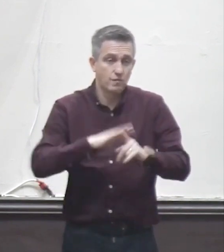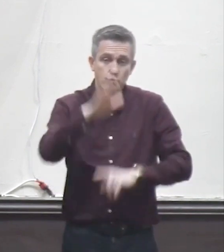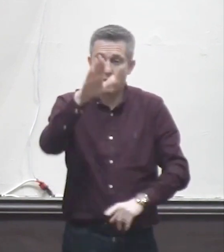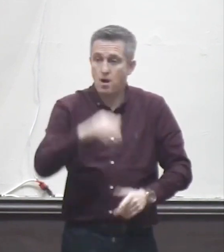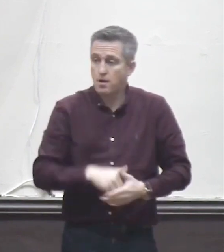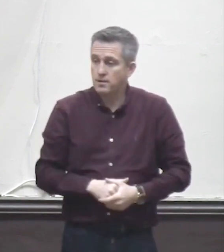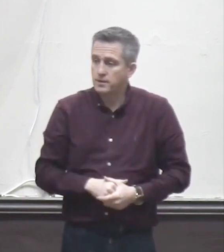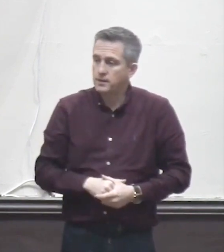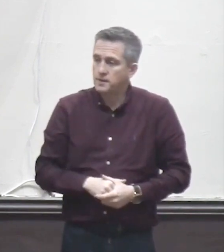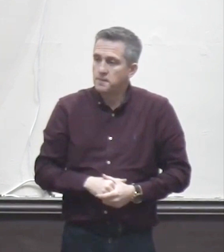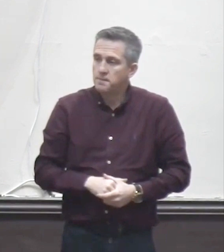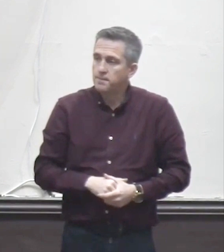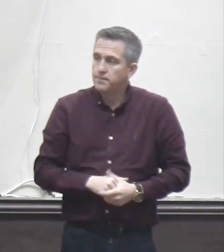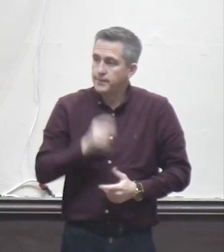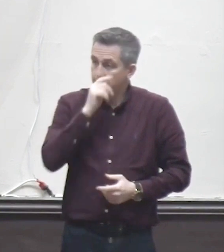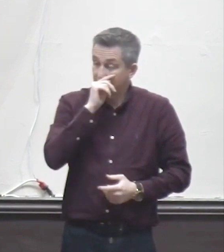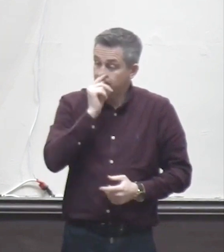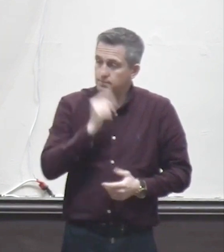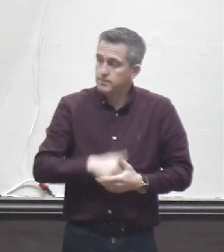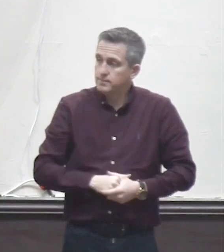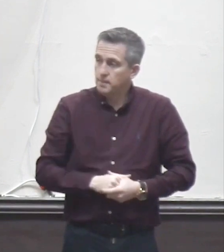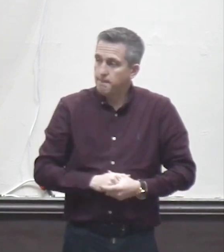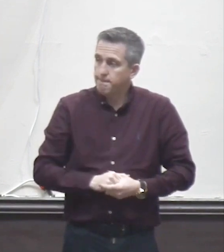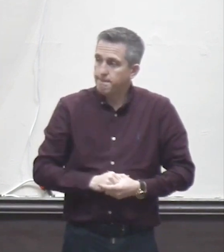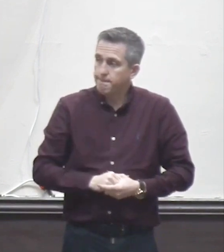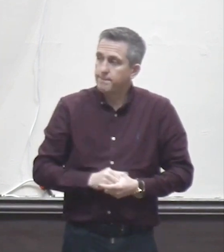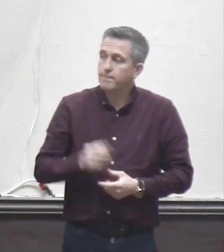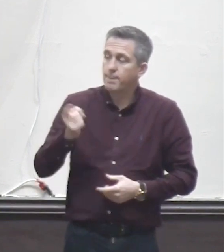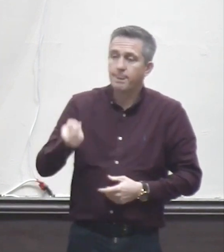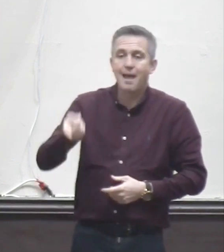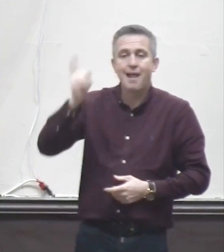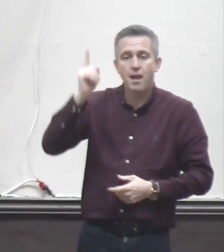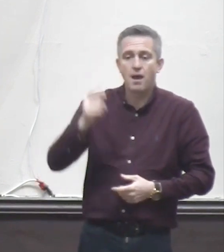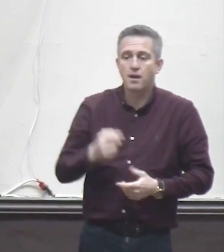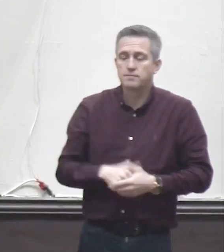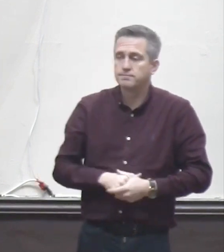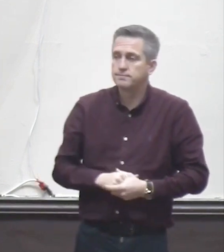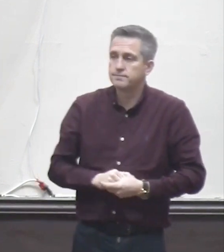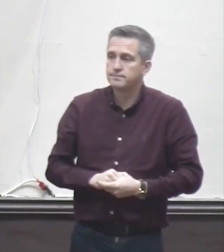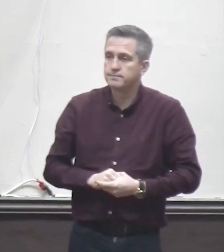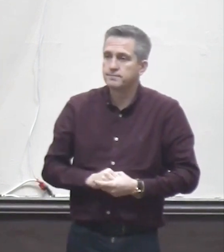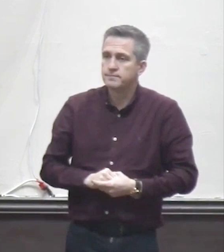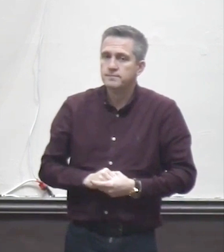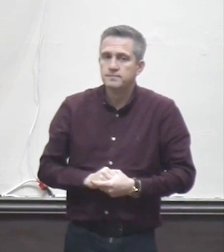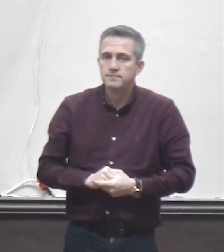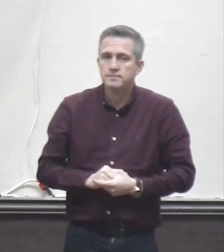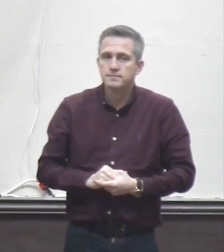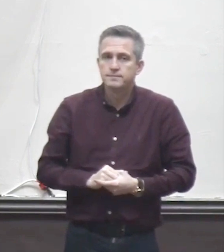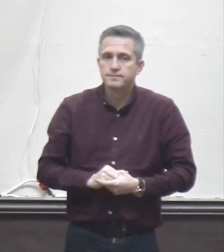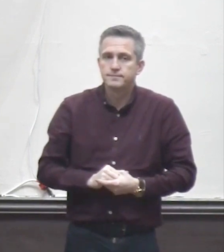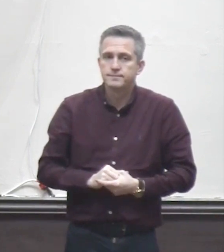One of the other problems with shirk, and why it's dangerous, Allah Azza wa Jalla, he says, وَلَوْ أَشْرَكُوا لَحَبِطَ عِنْهُمْ مَا